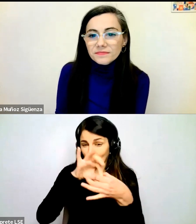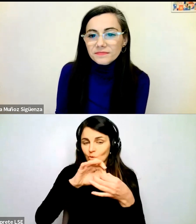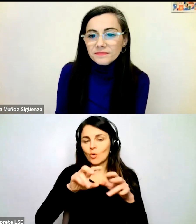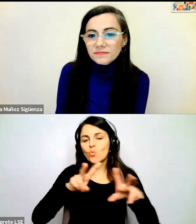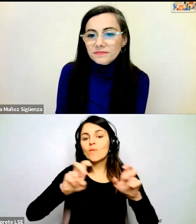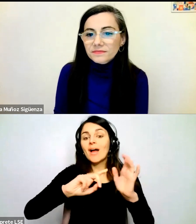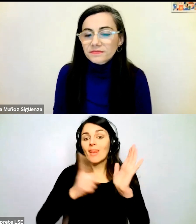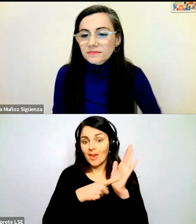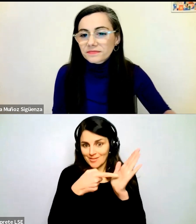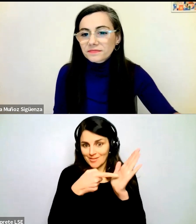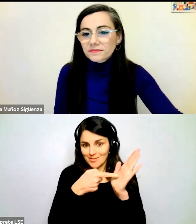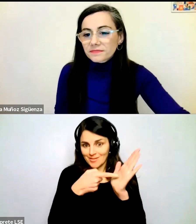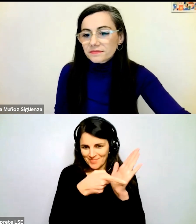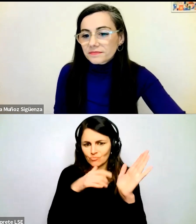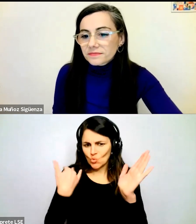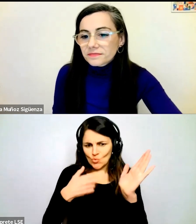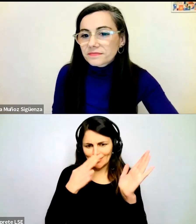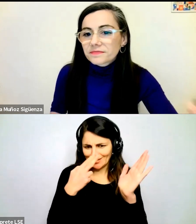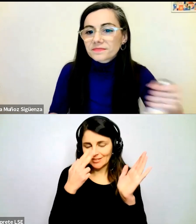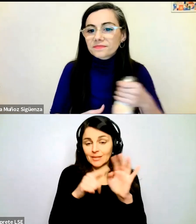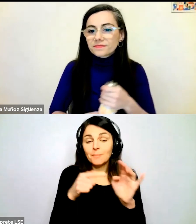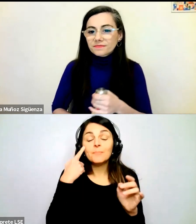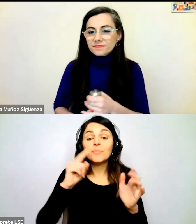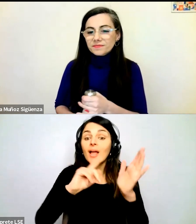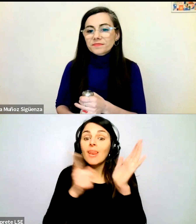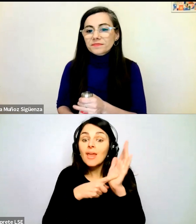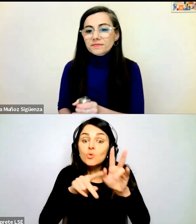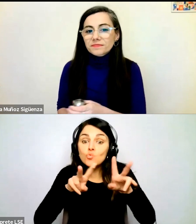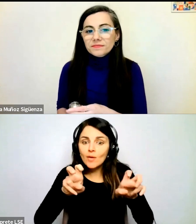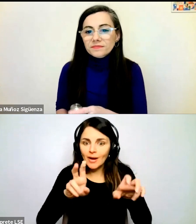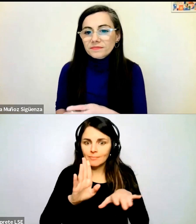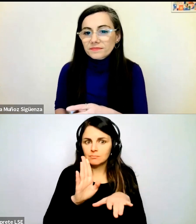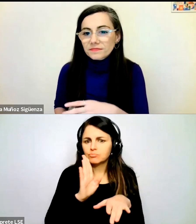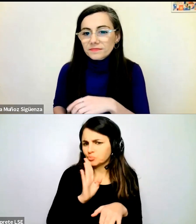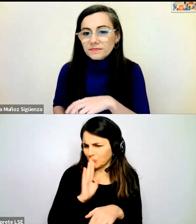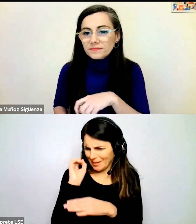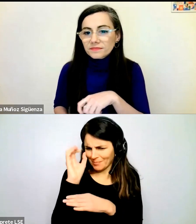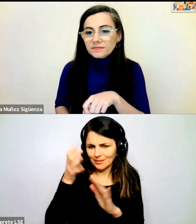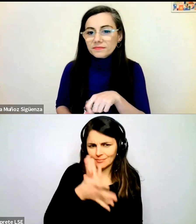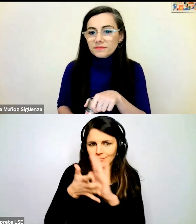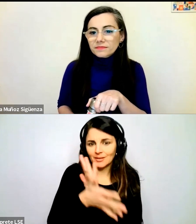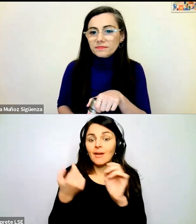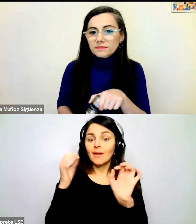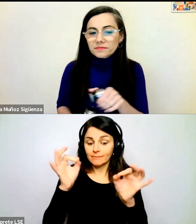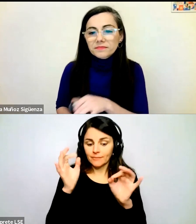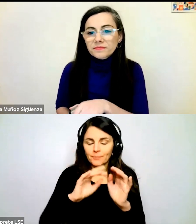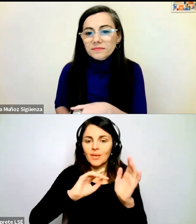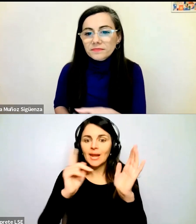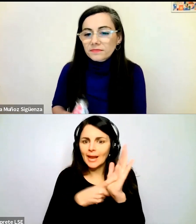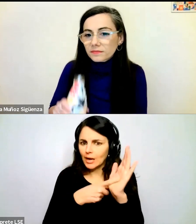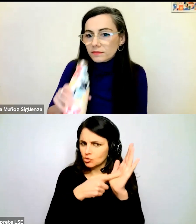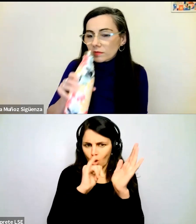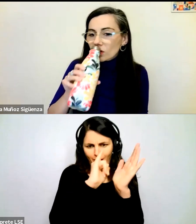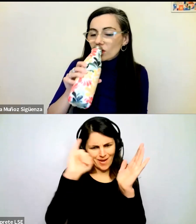interesante. La nueva web va a ir, como dicen, o sea, ahora mismo tenemos la legislación que tenemos,